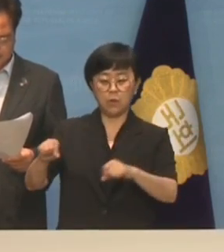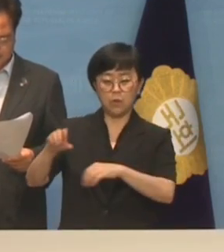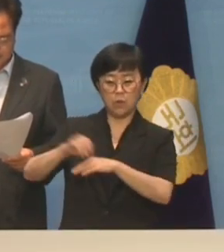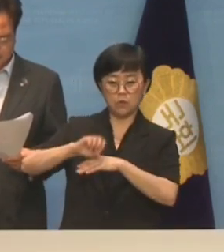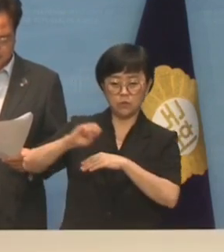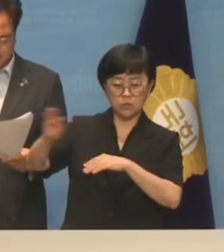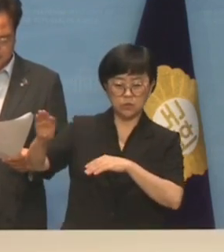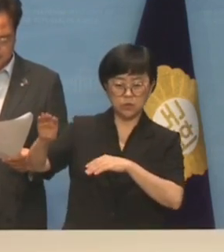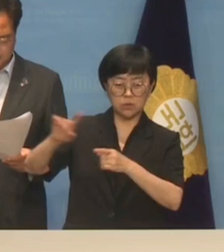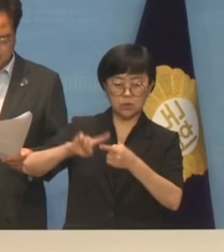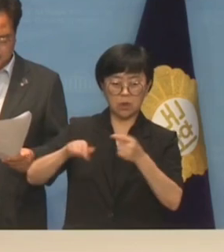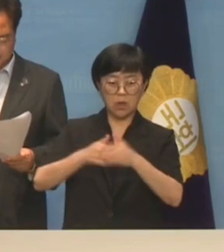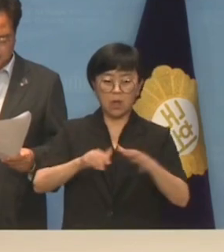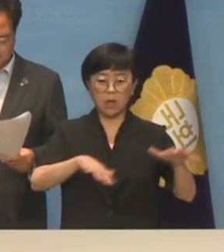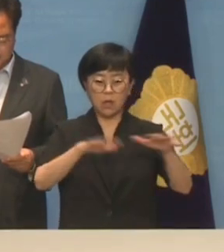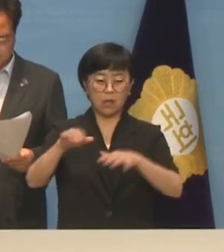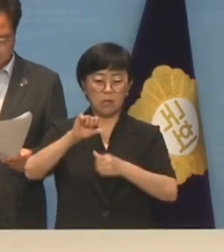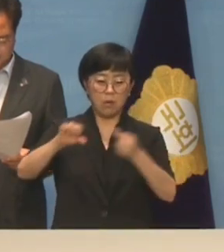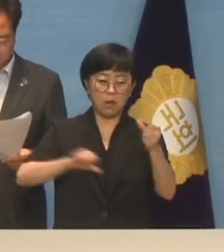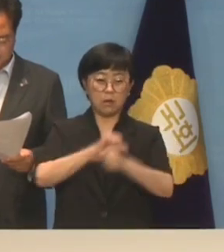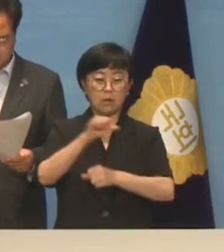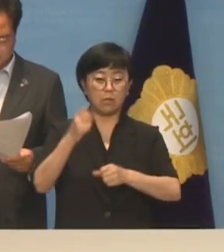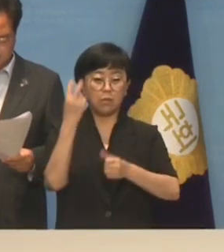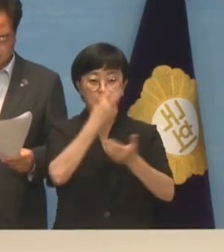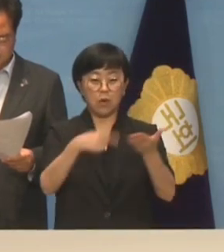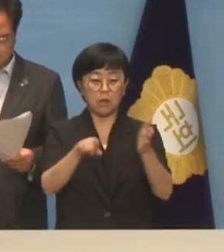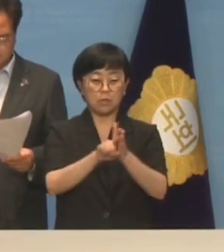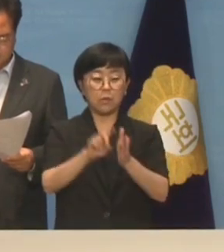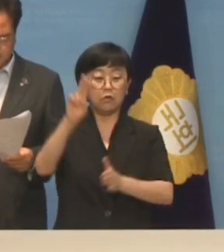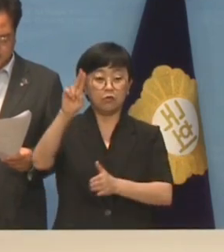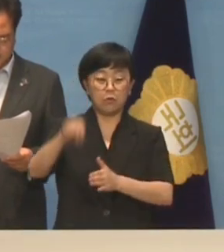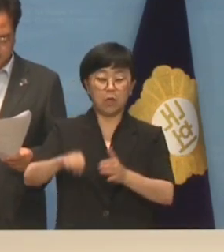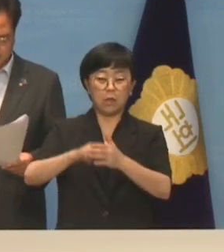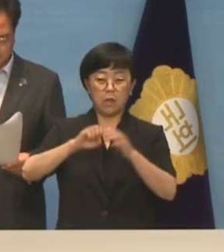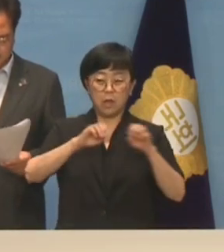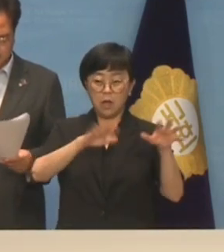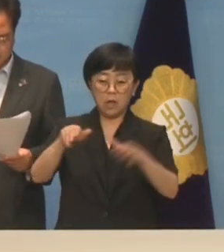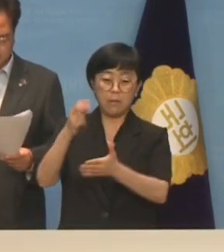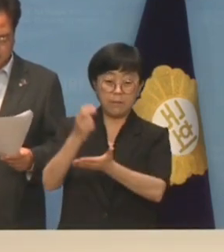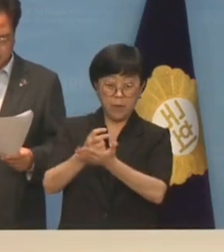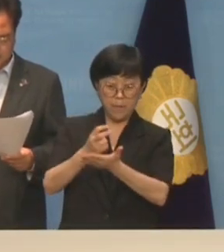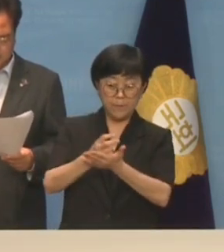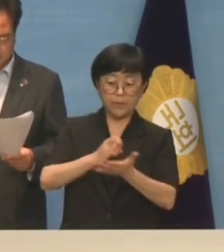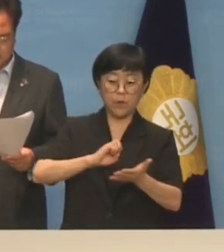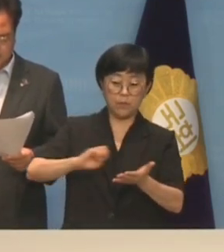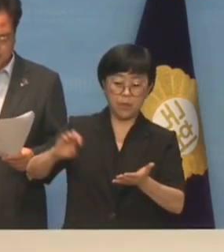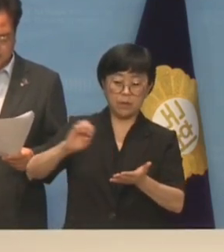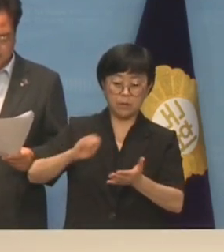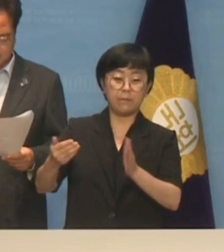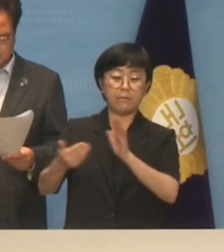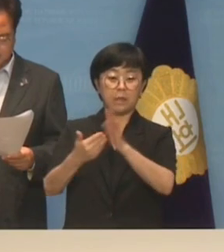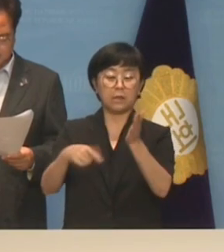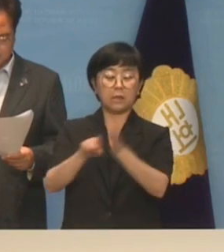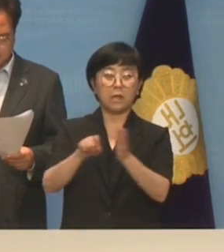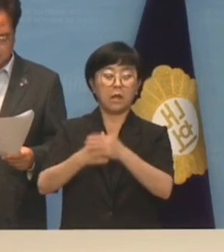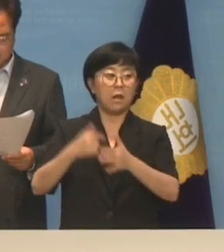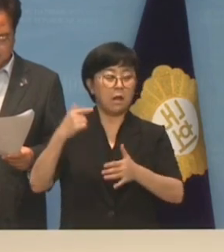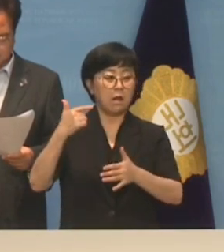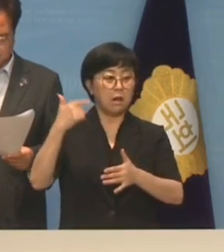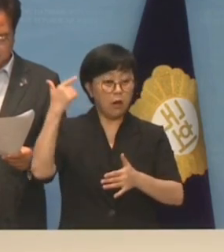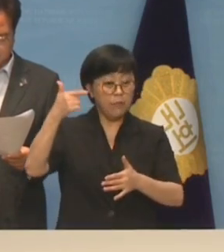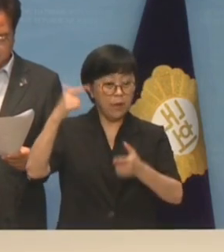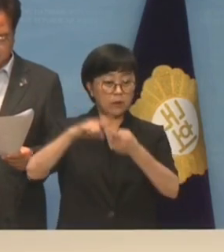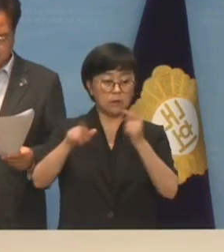오염수 방류는 해양 환경 보전 의무를 명시한 유엔 해양법과 폐기물의 해양 투기를 금지한 런던 협약